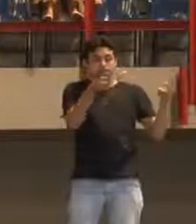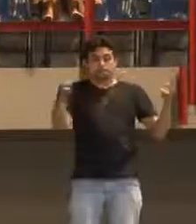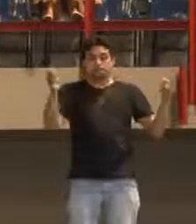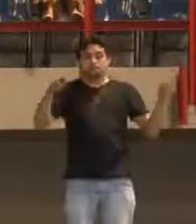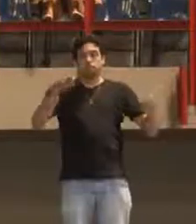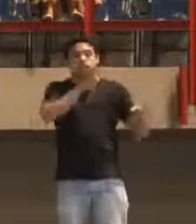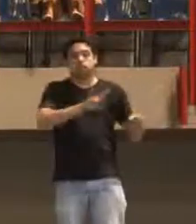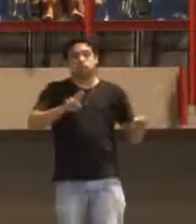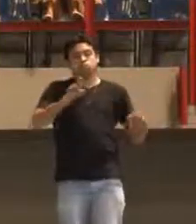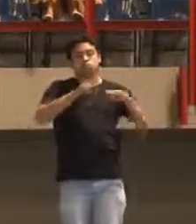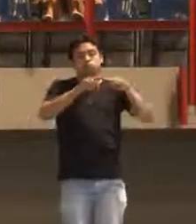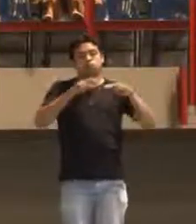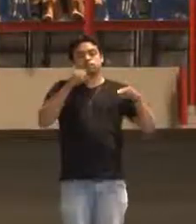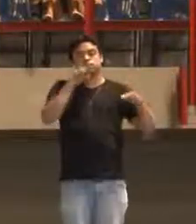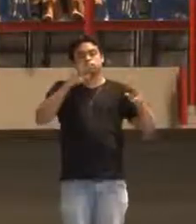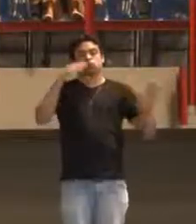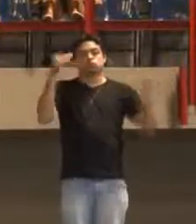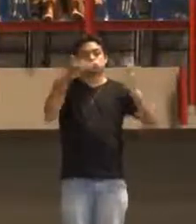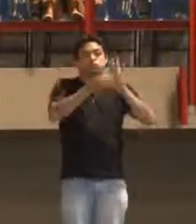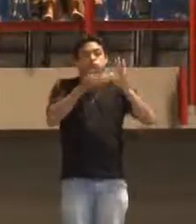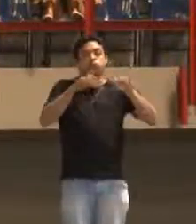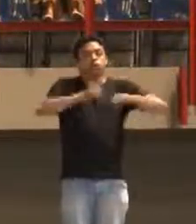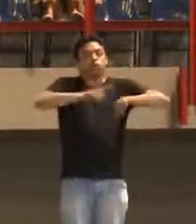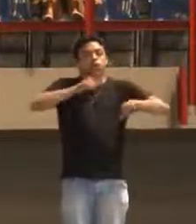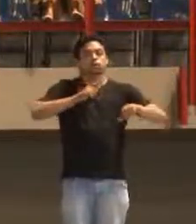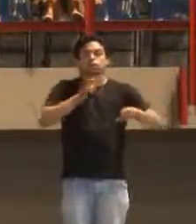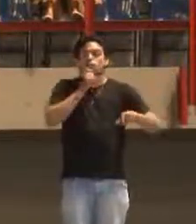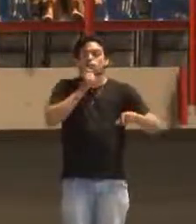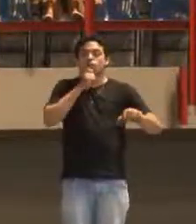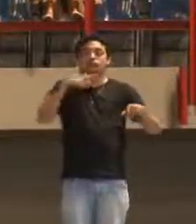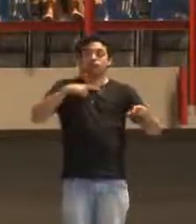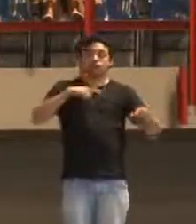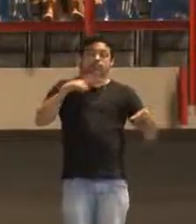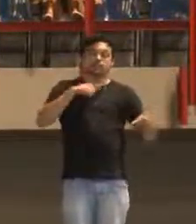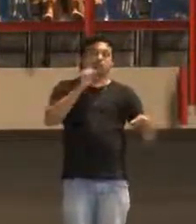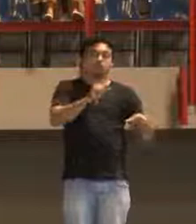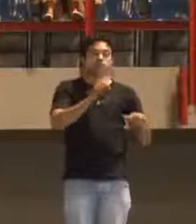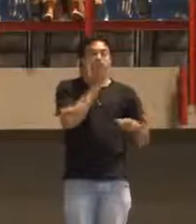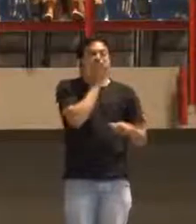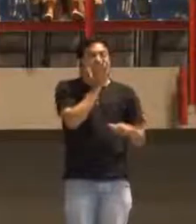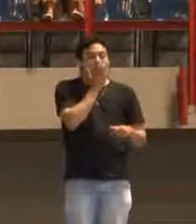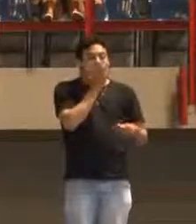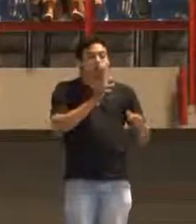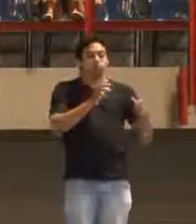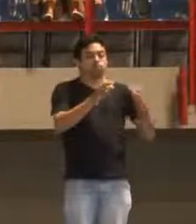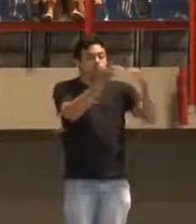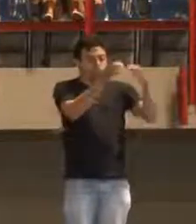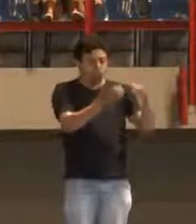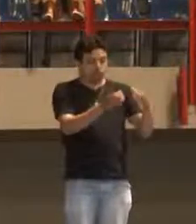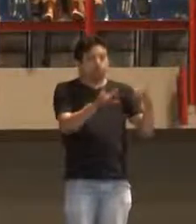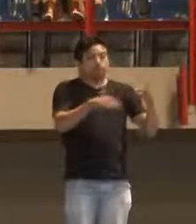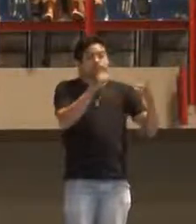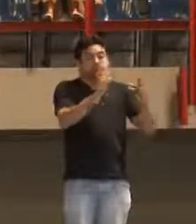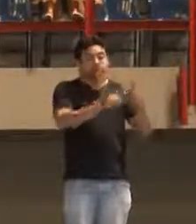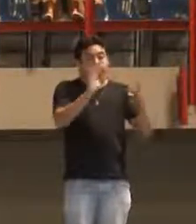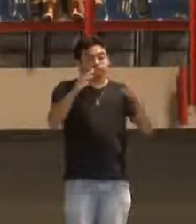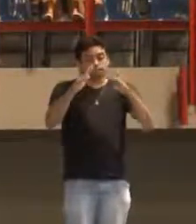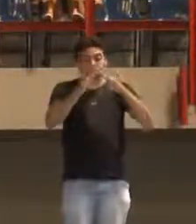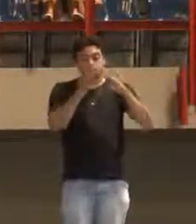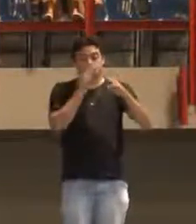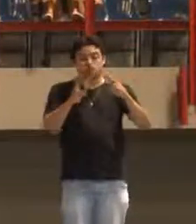pode usar. Lógico que não dá para usar tudo de uma vez. Eu vou ter que escolher uma cor para o fundo, uma cor para a casa e uma cor